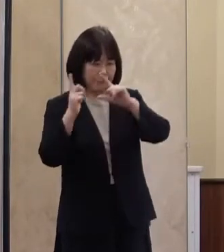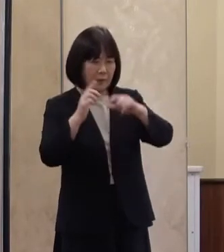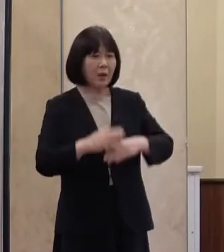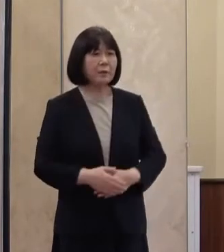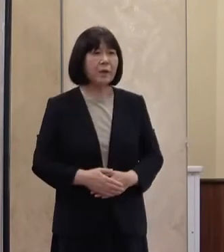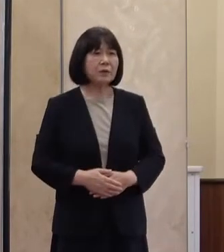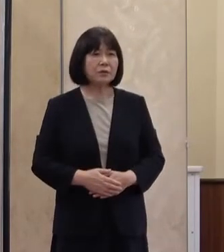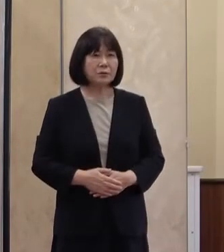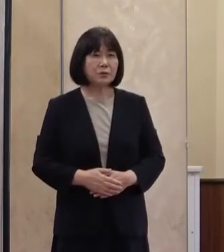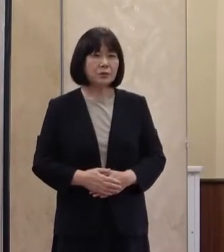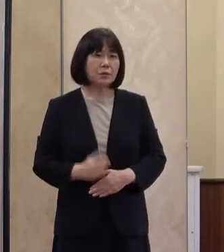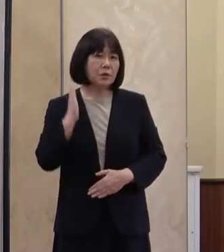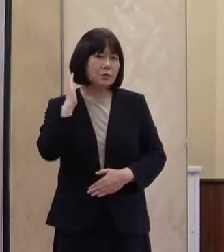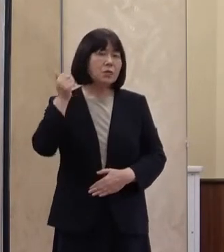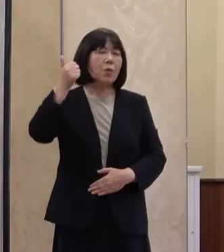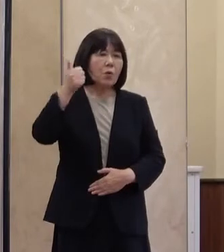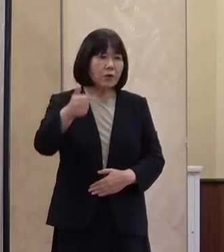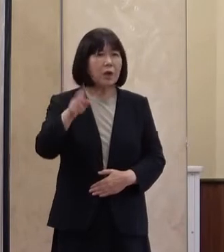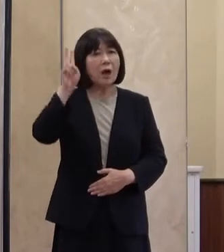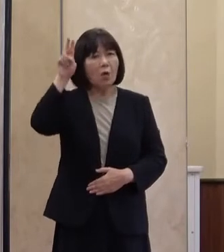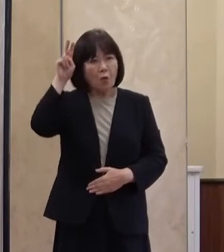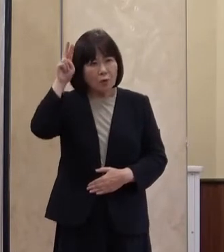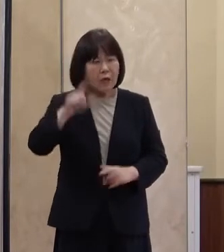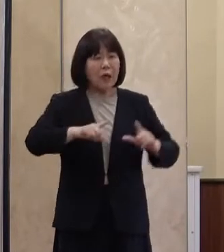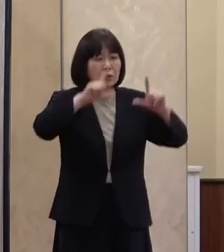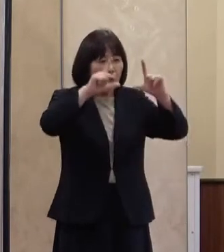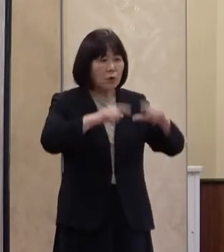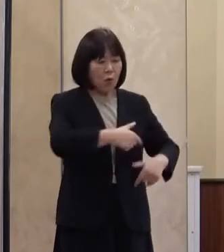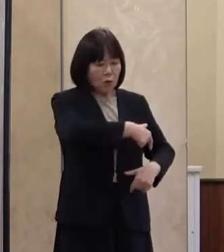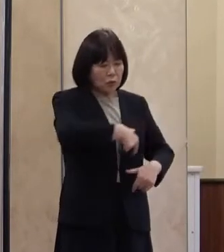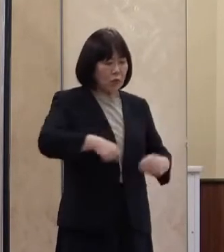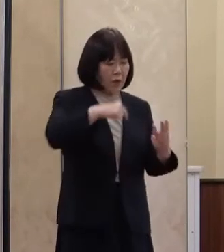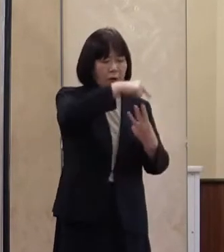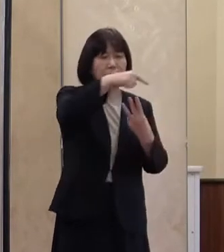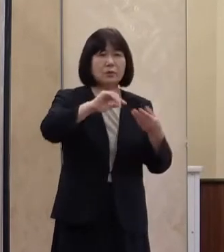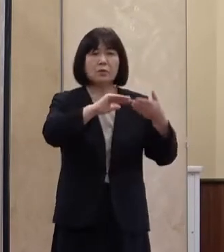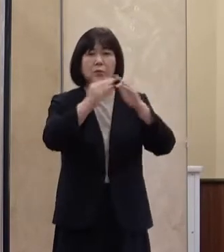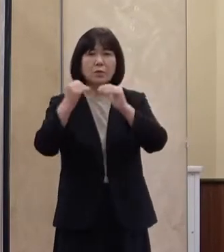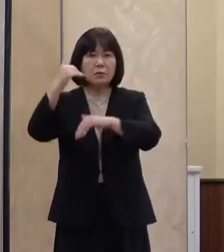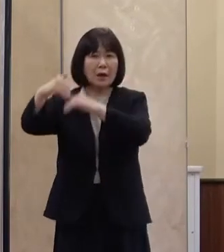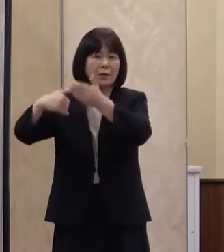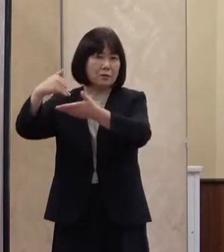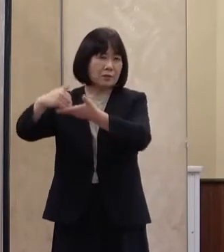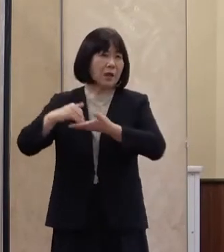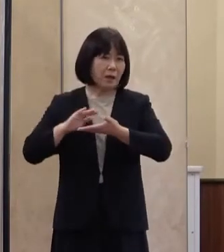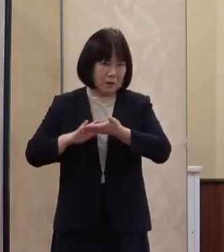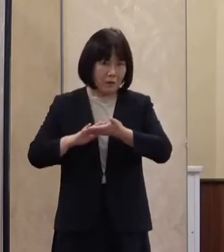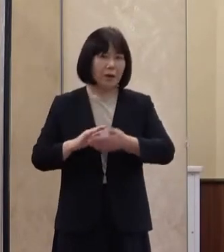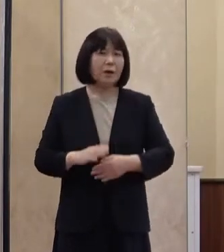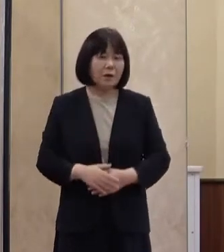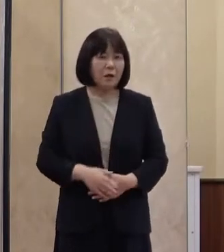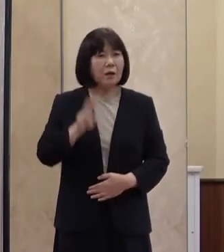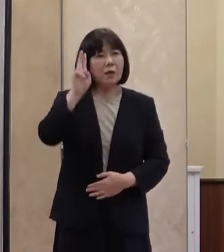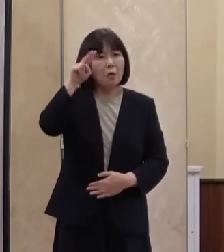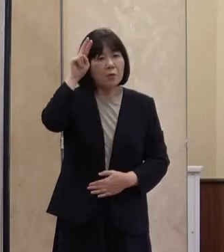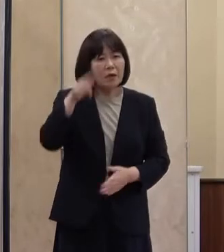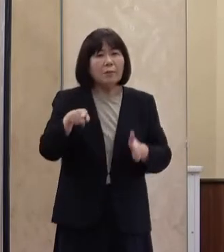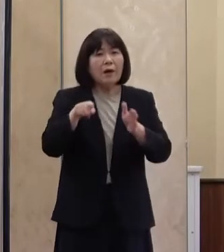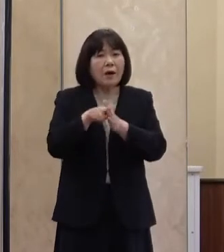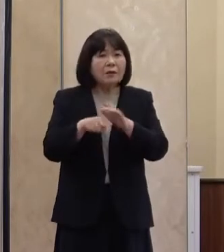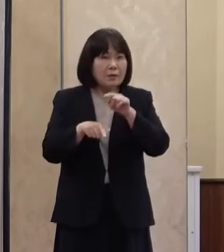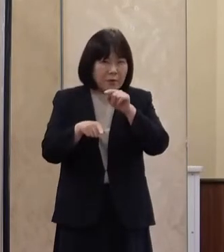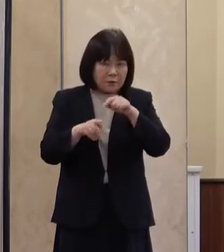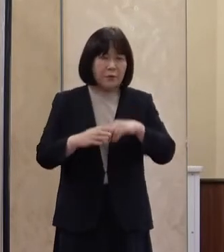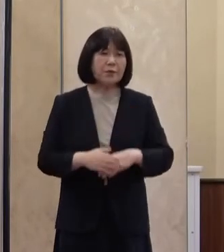総理が東京大阪福岡というこの3都市の話をされたということで、まさにその大阪も入っているわけです